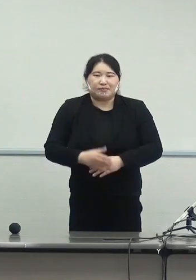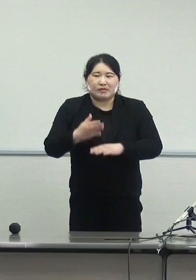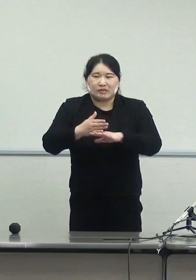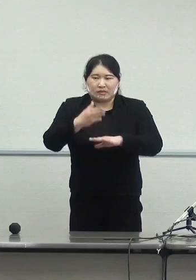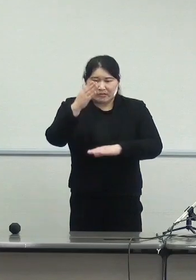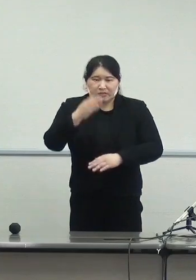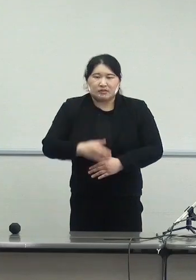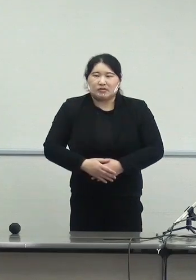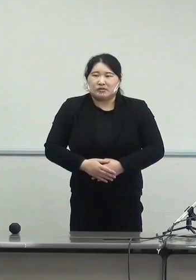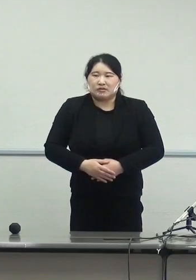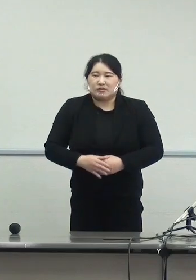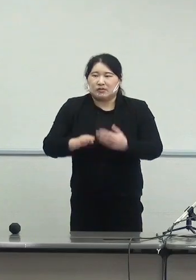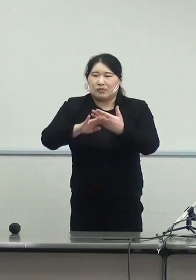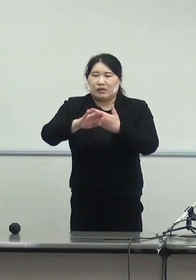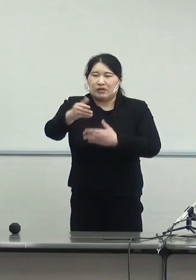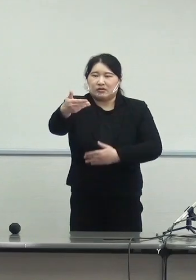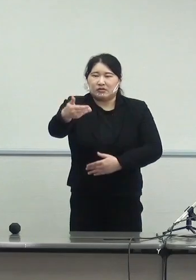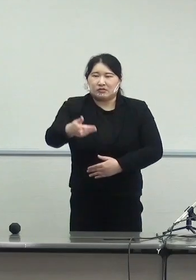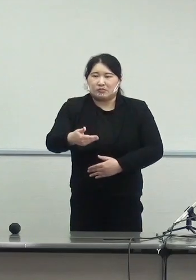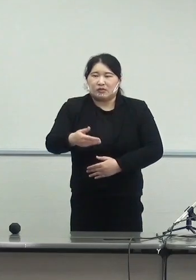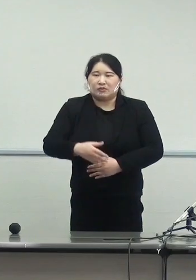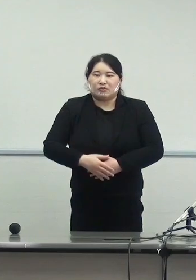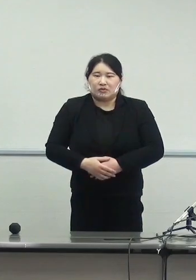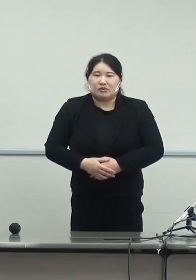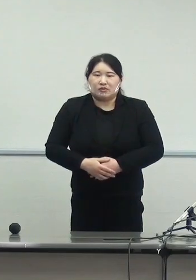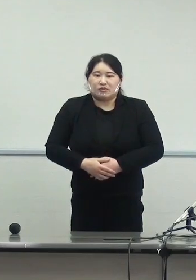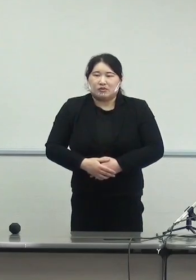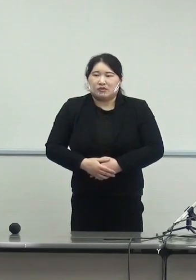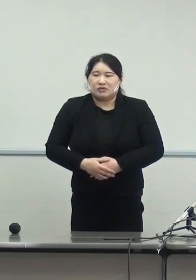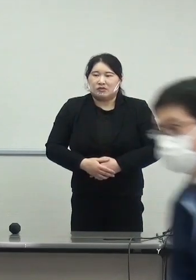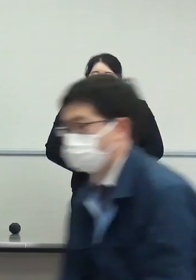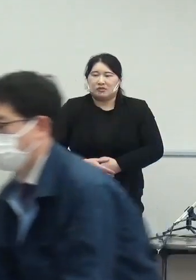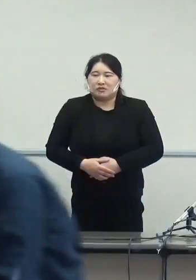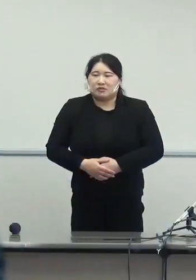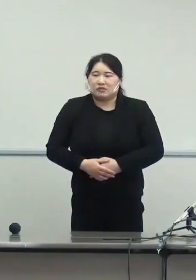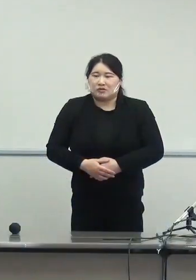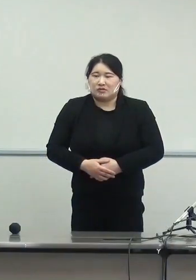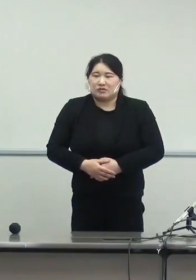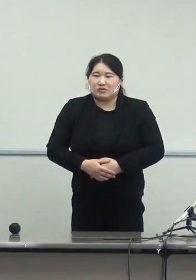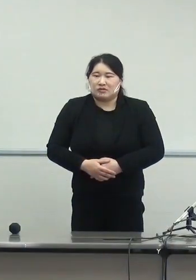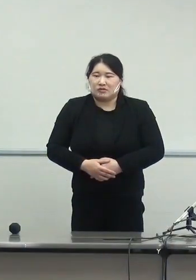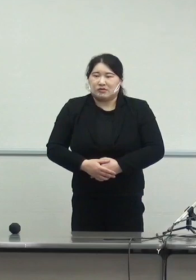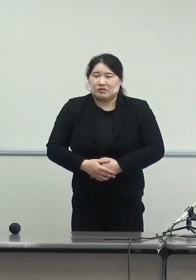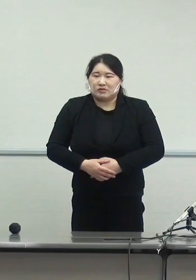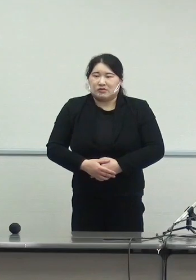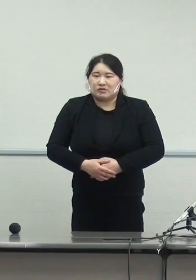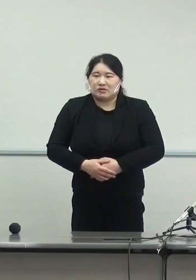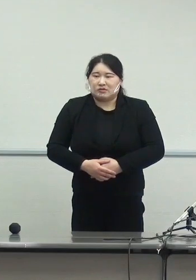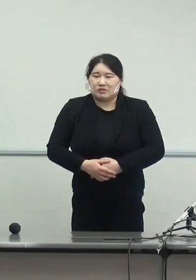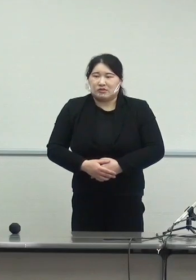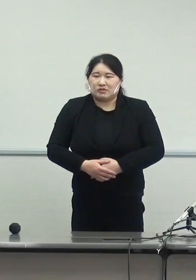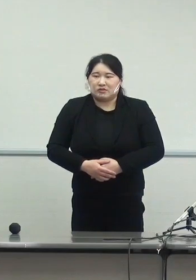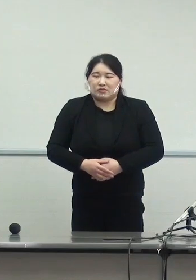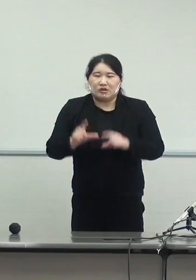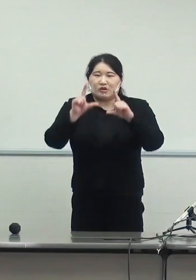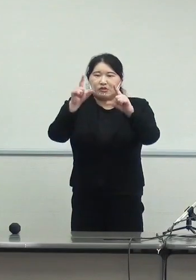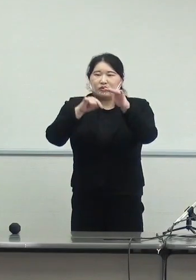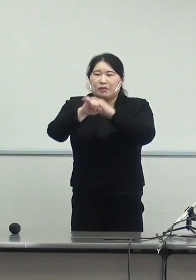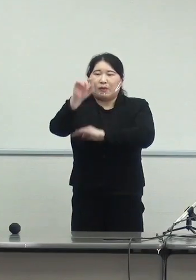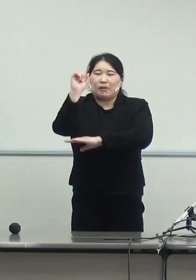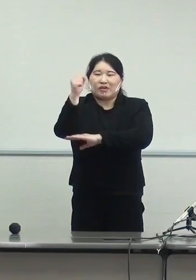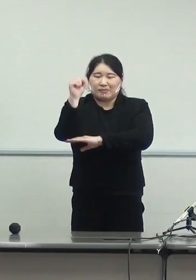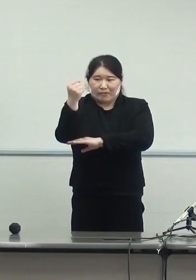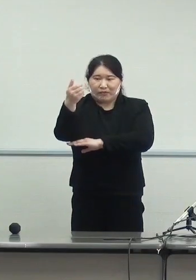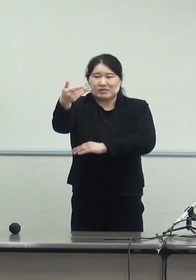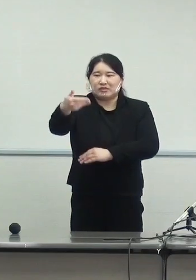ございます。 ありがとうございます。はい、では、高田さん、では前に行かれてみます。はい、お父さんです。はい。 東日報の山